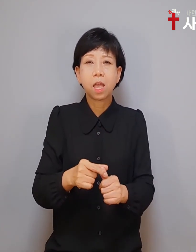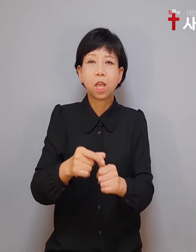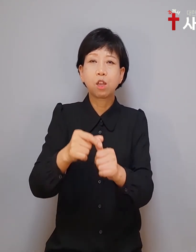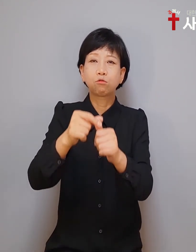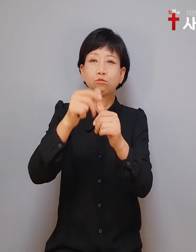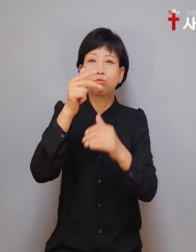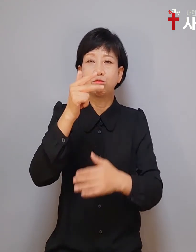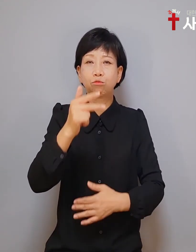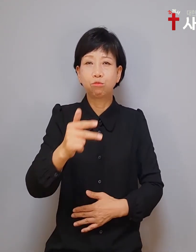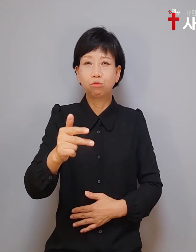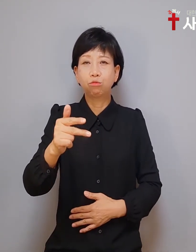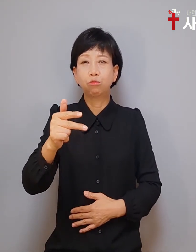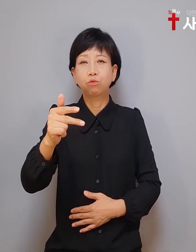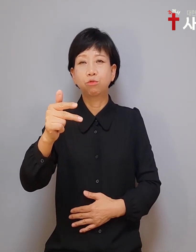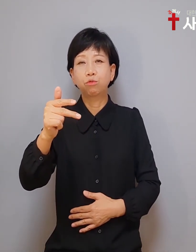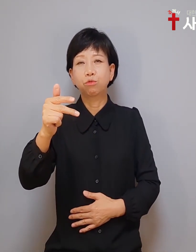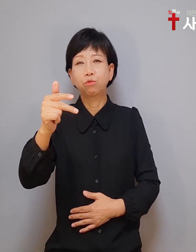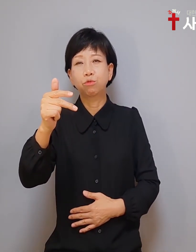나의 구주.